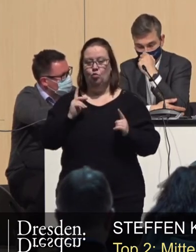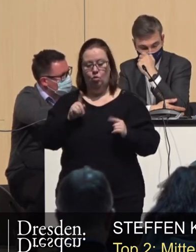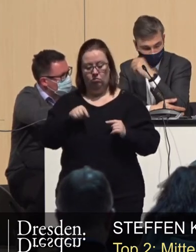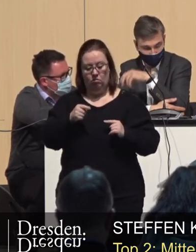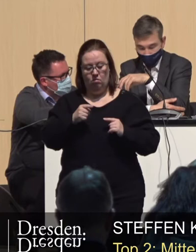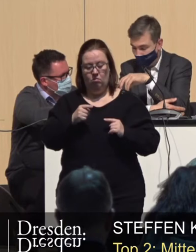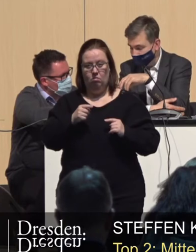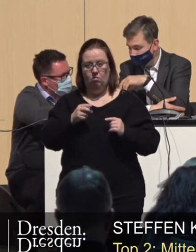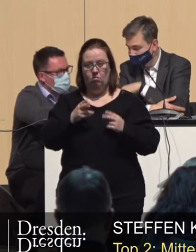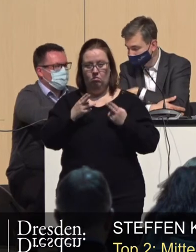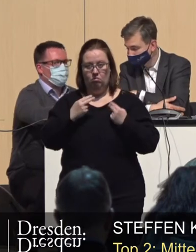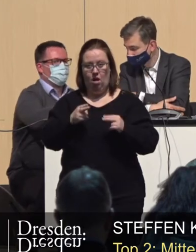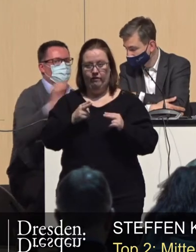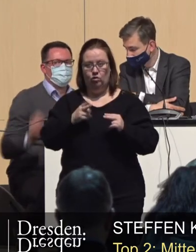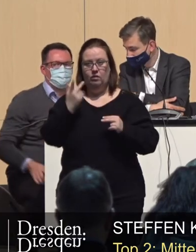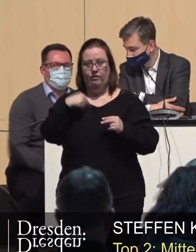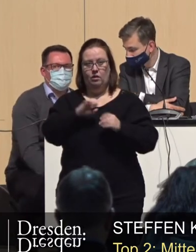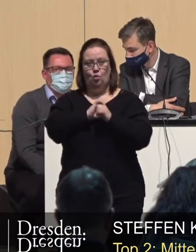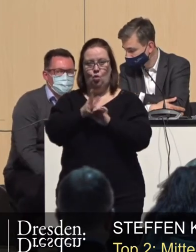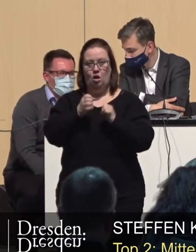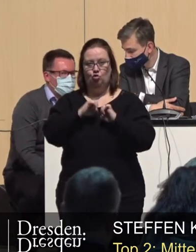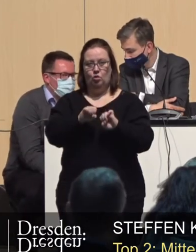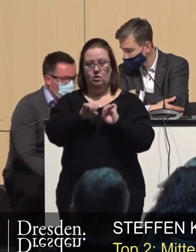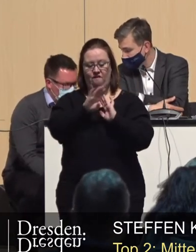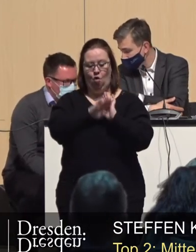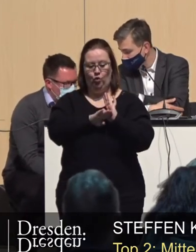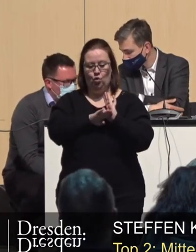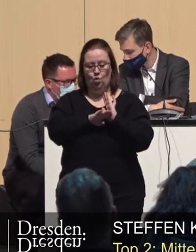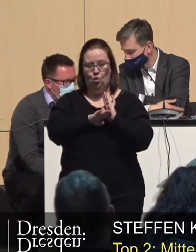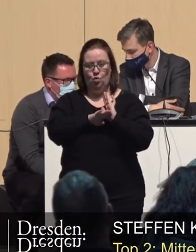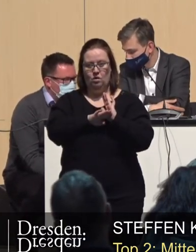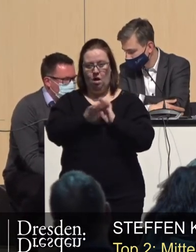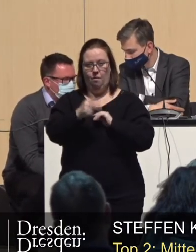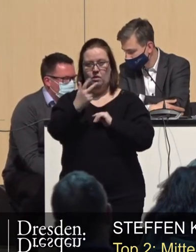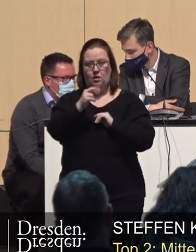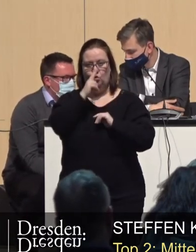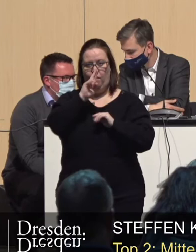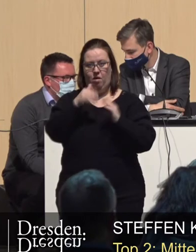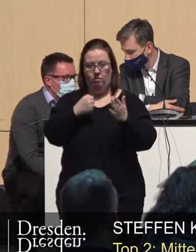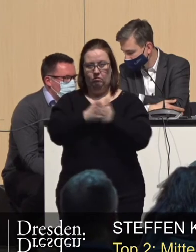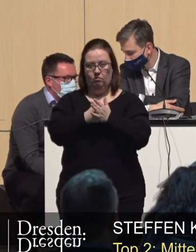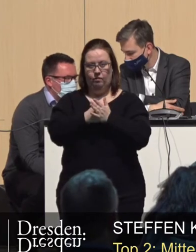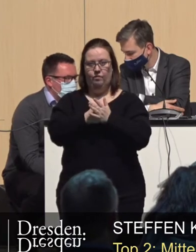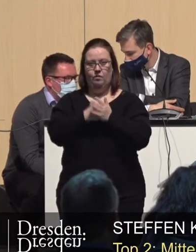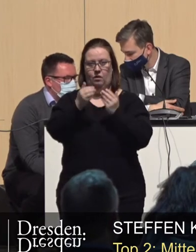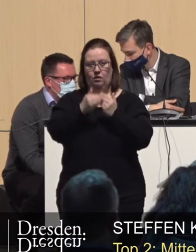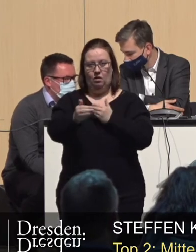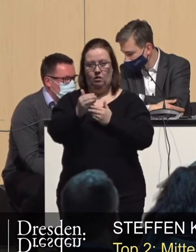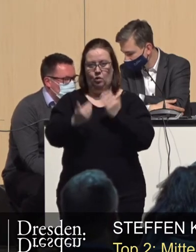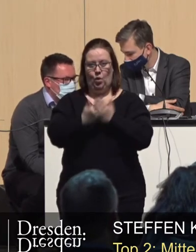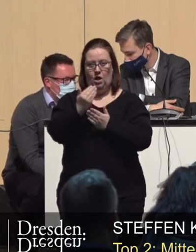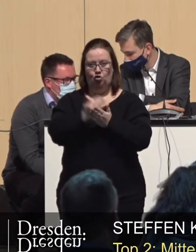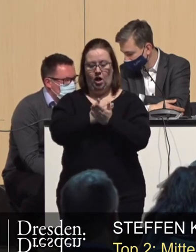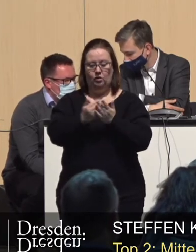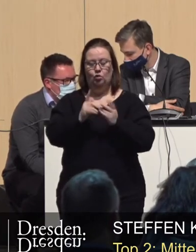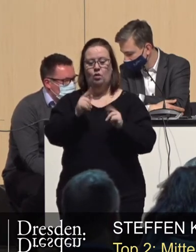dann beantwortet, wenn die Corona-Schutzverordnung, die aktuell gilt, am 30.11. ausläuft. Und die wird